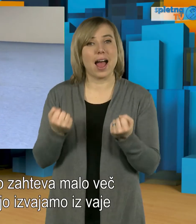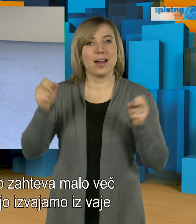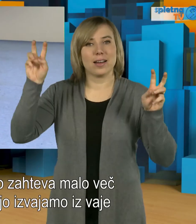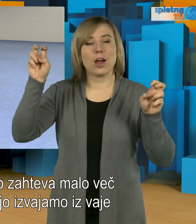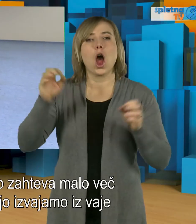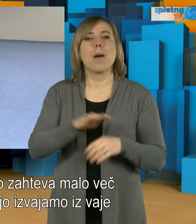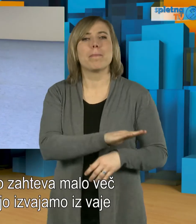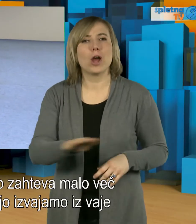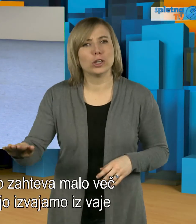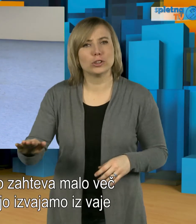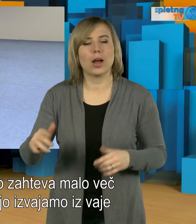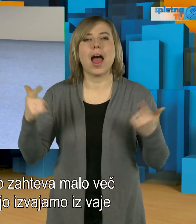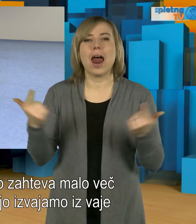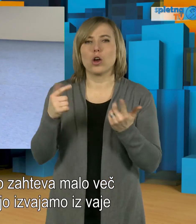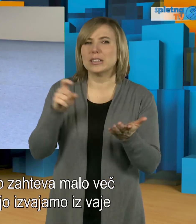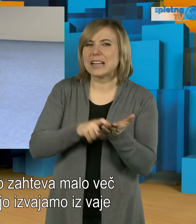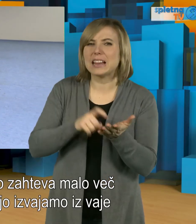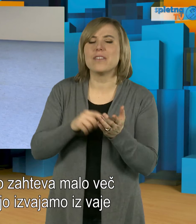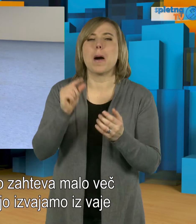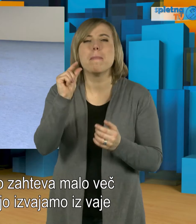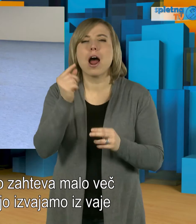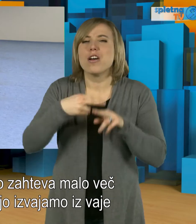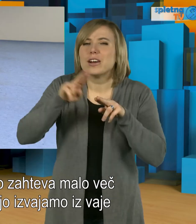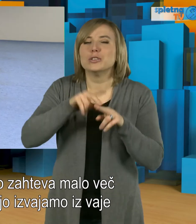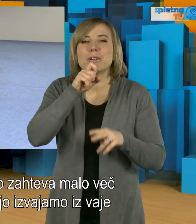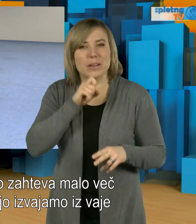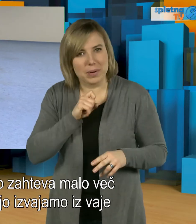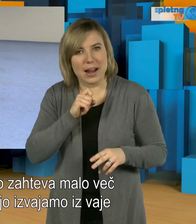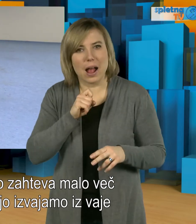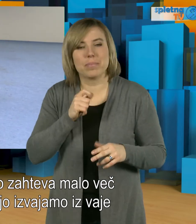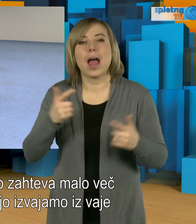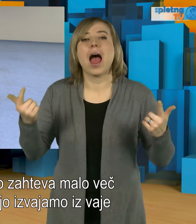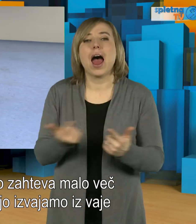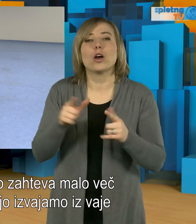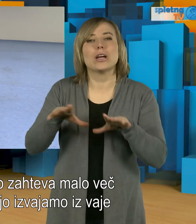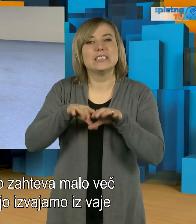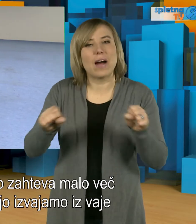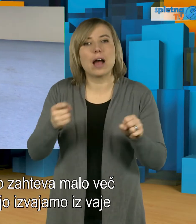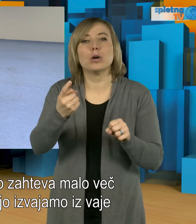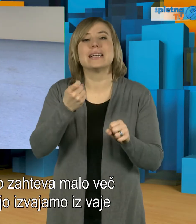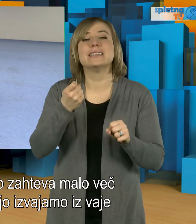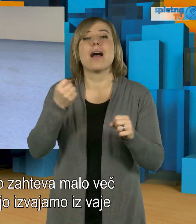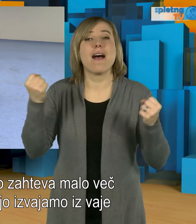Vaja prostor lahko zahteva malo več potrpljenja. Lahko jo izvajamo iz vaje sede.